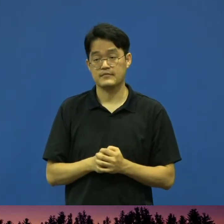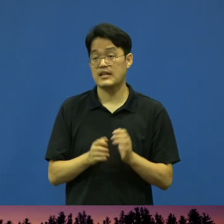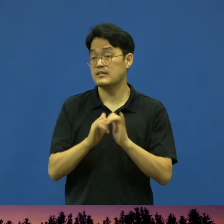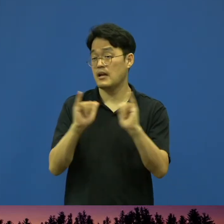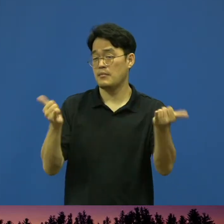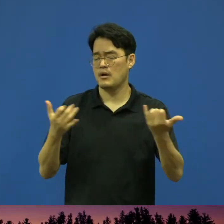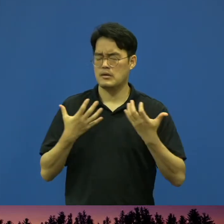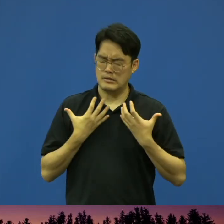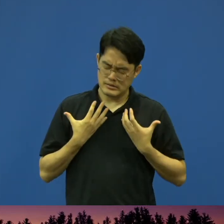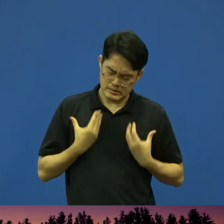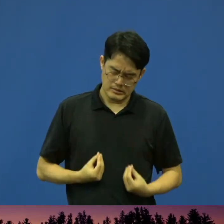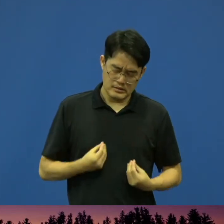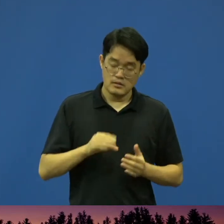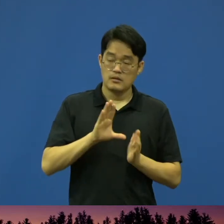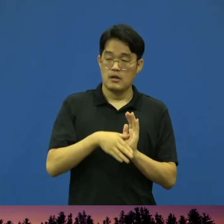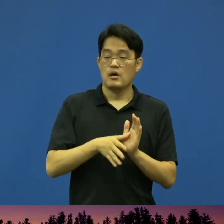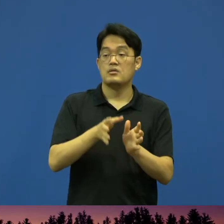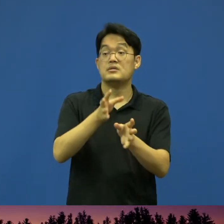좌절하고 낭망할까요?